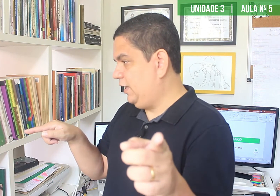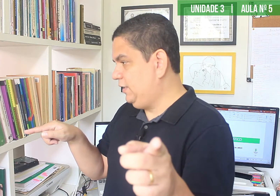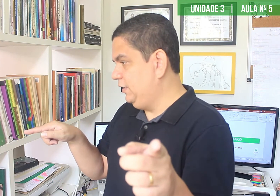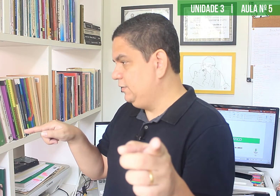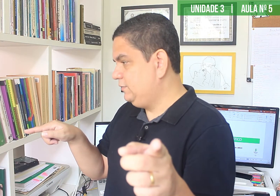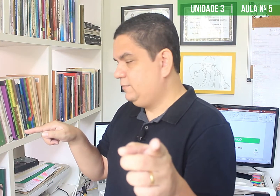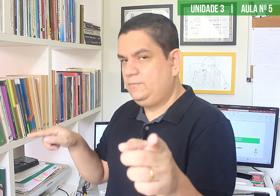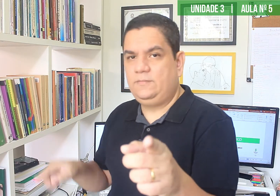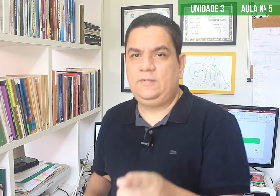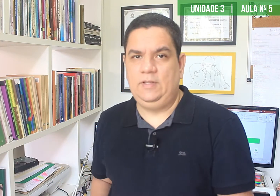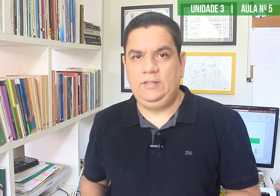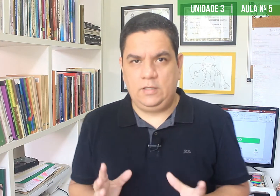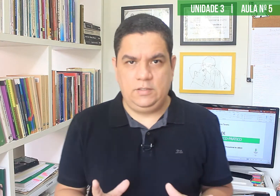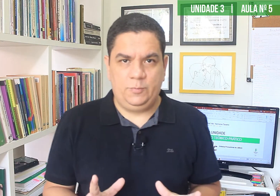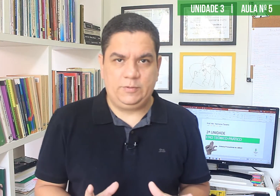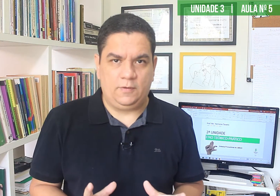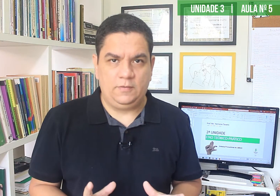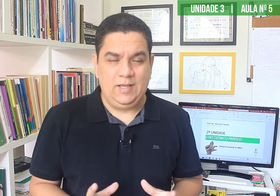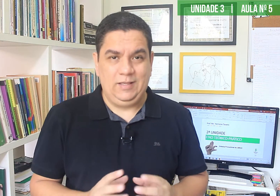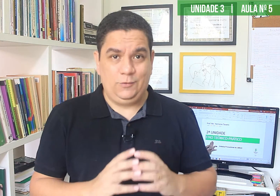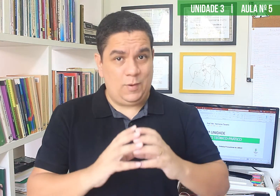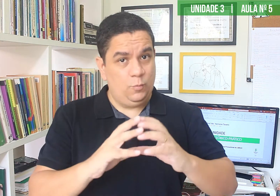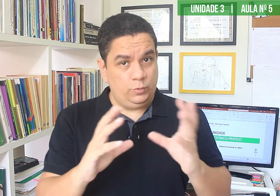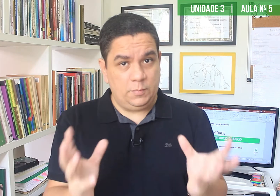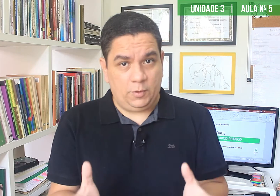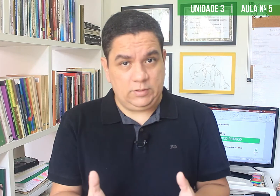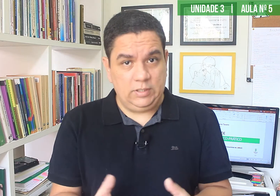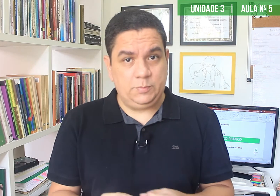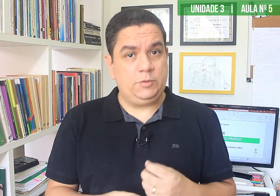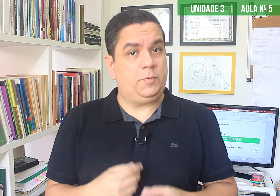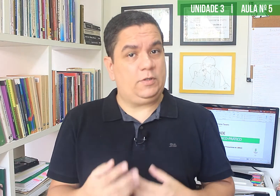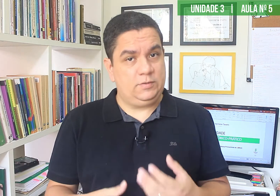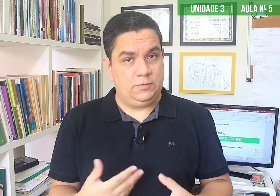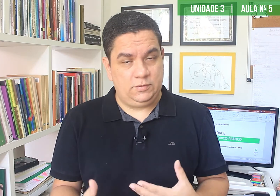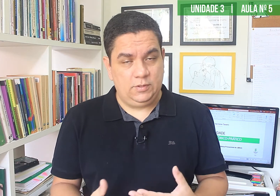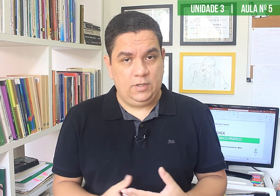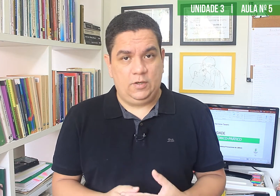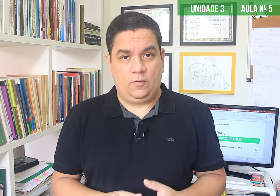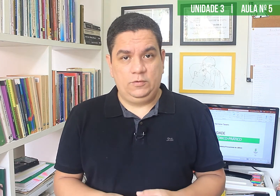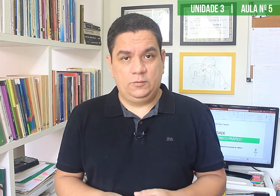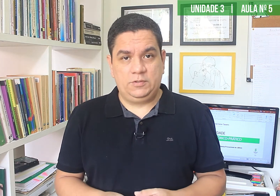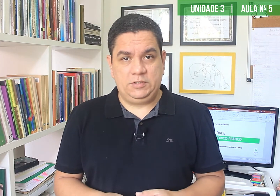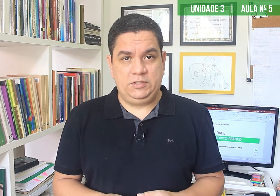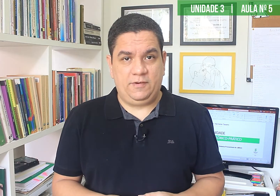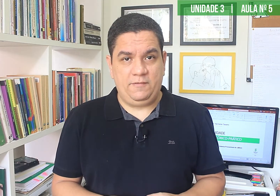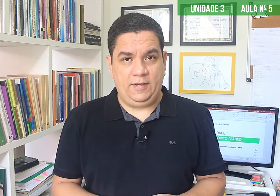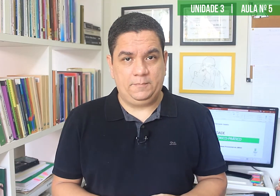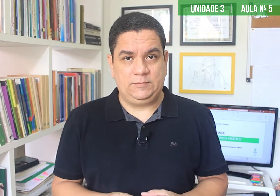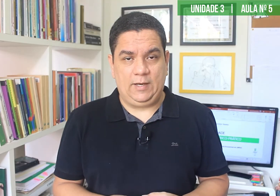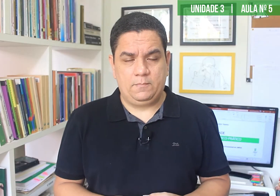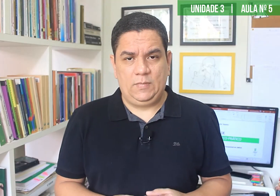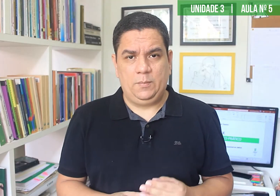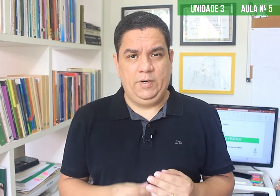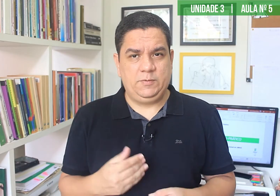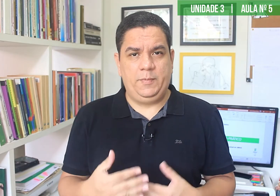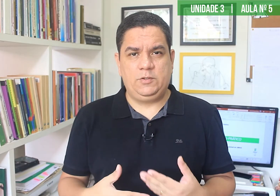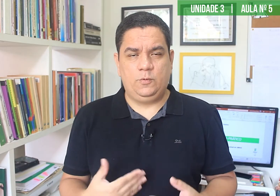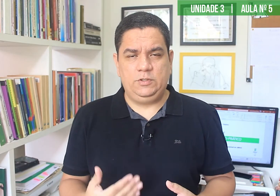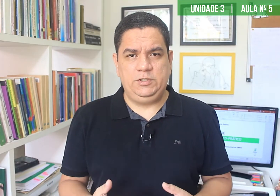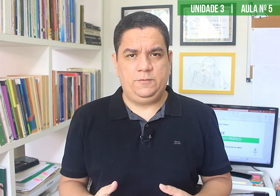aqui. Entendido, pessoal? Isso é muito importante para os próximos conteúdos que a gente vai ver, tá? Principalmente quando a gente for